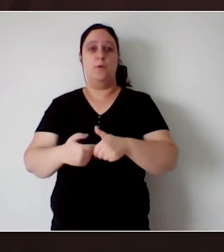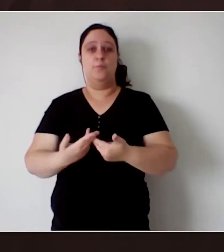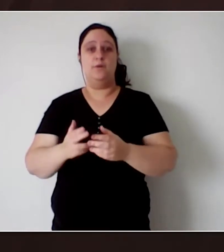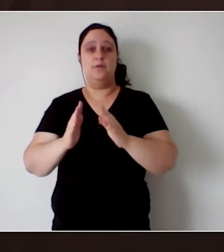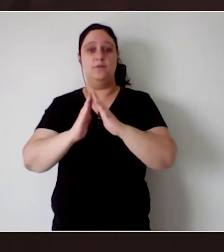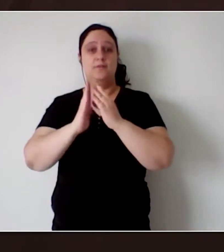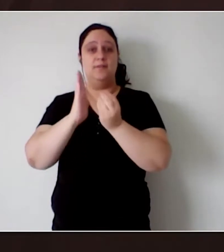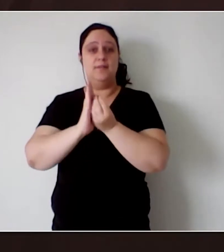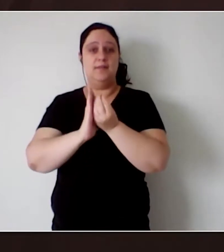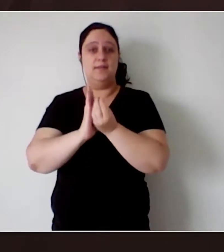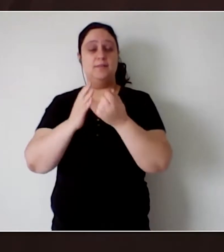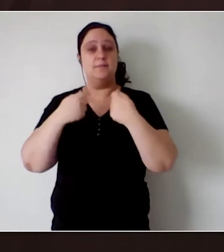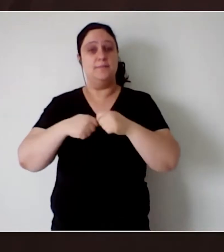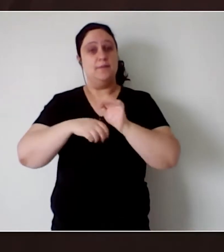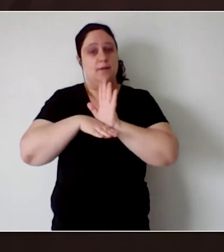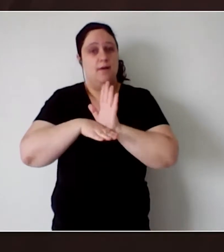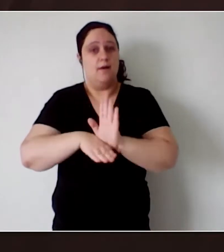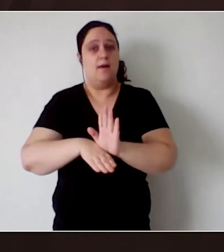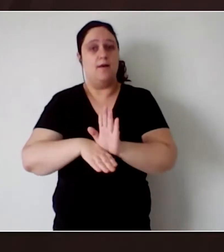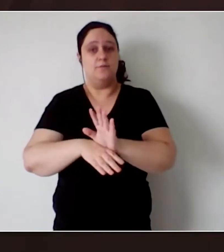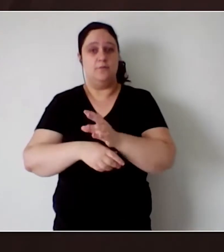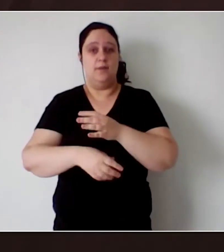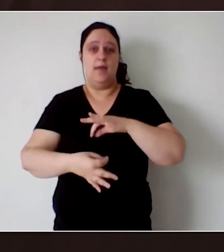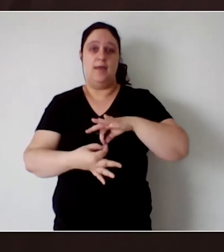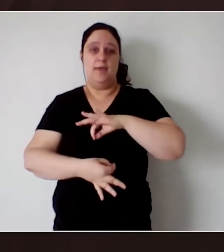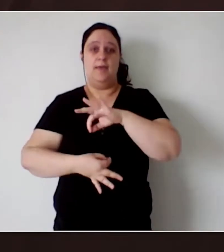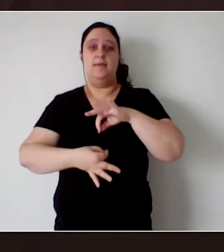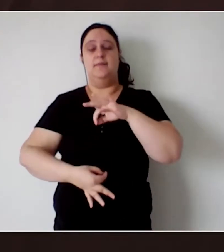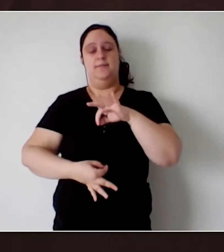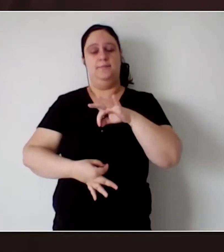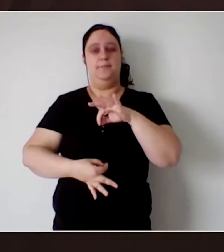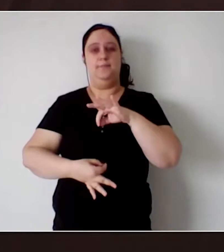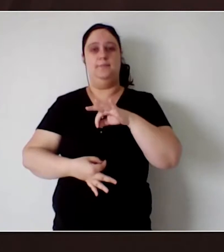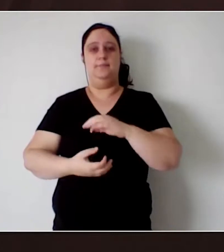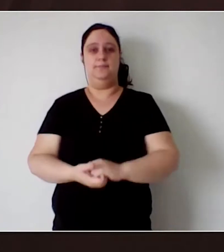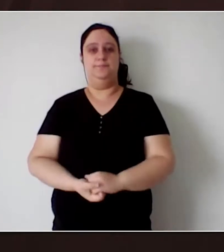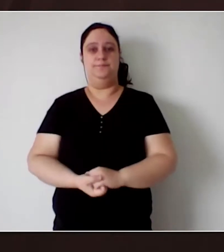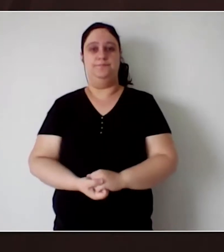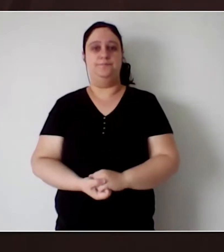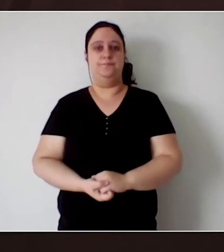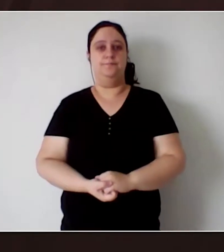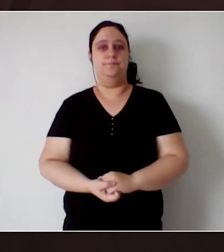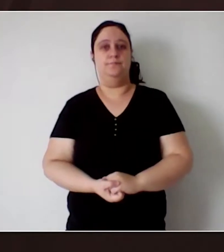com o Espírito. E hoje, irmãos, tudo que nós fazemos